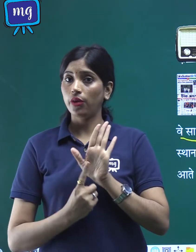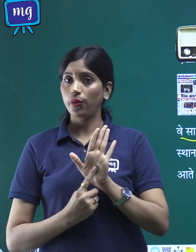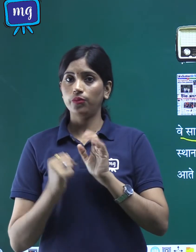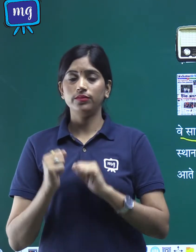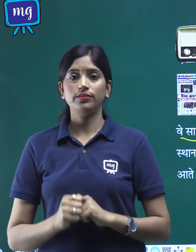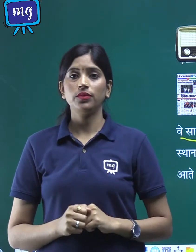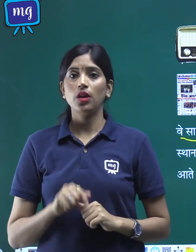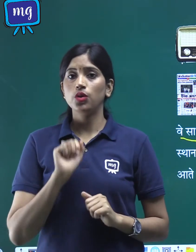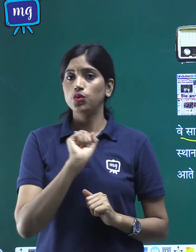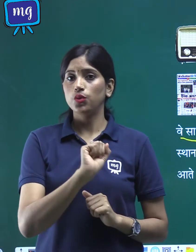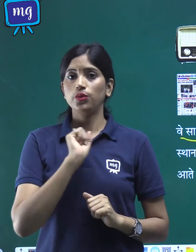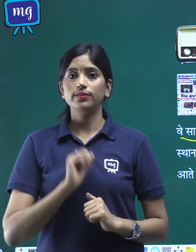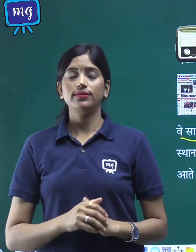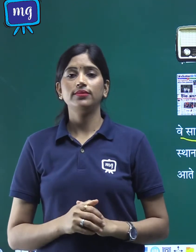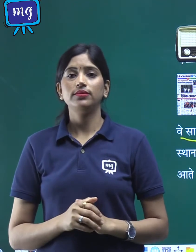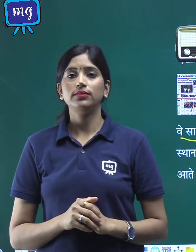जो